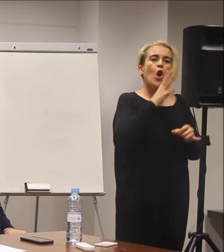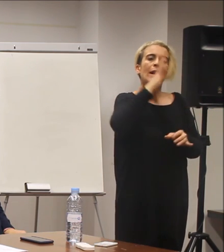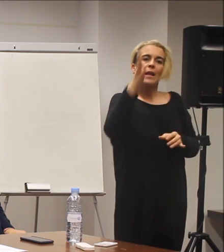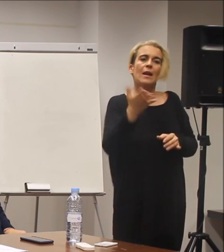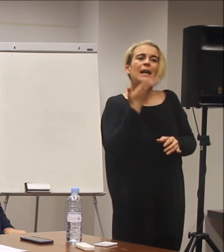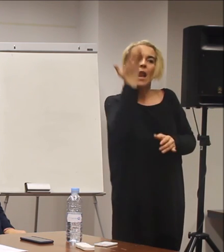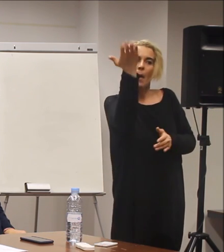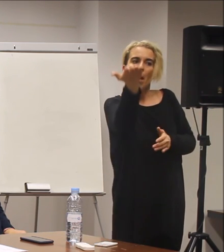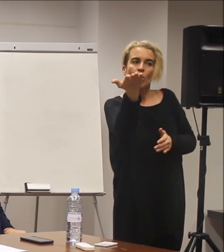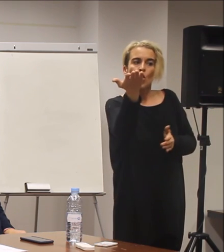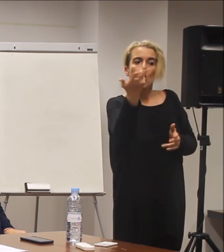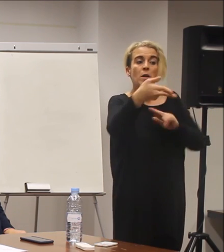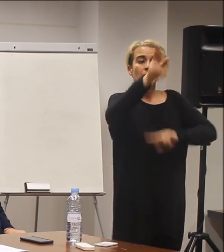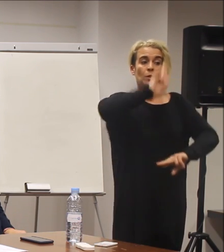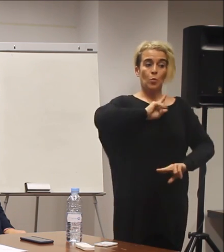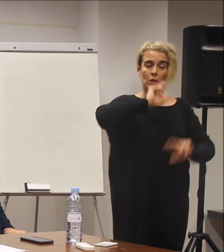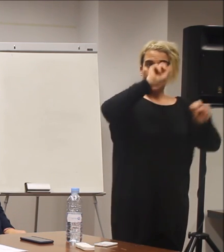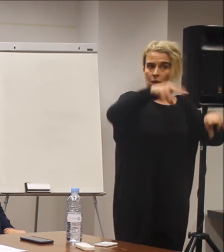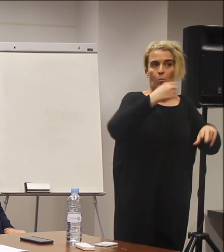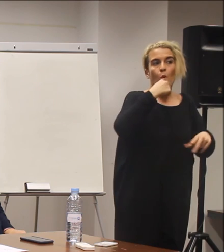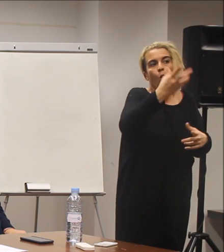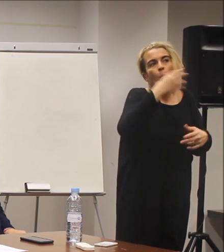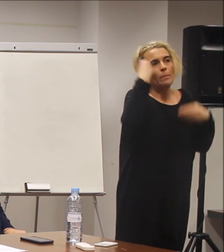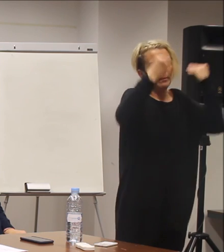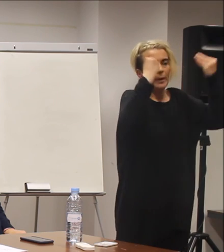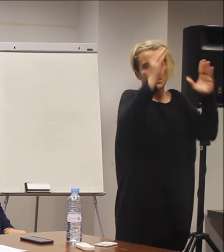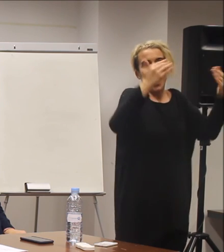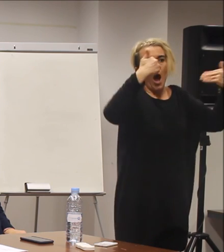que ellos no se tienen que hacer cargo de eso, pues entonces ya nos vamos